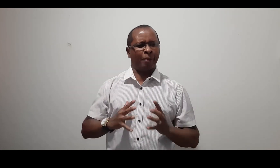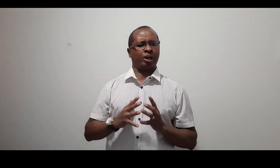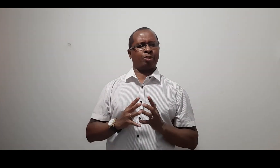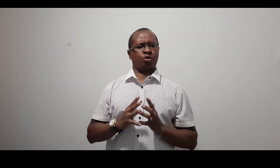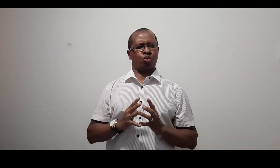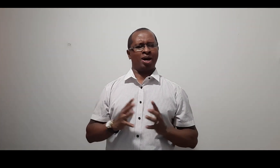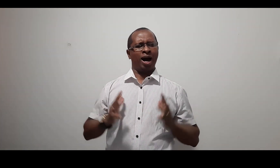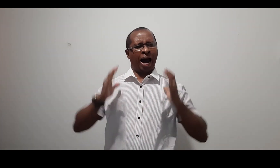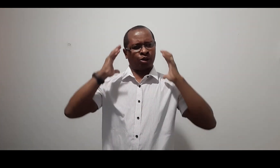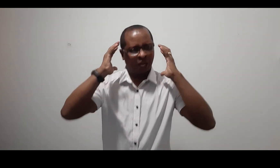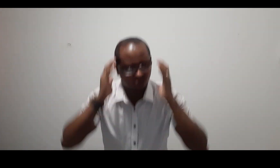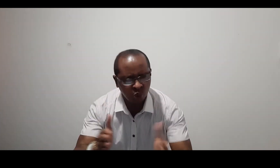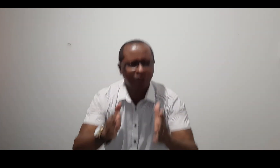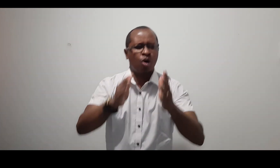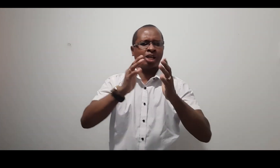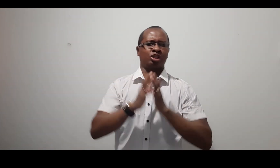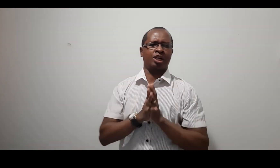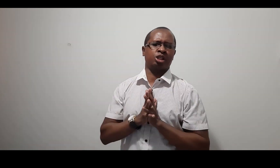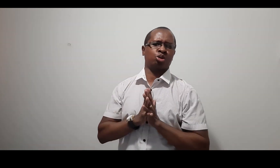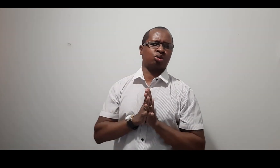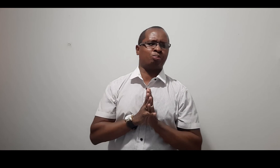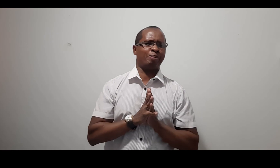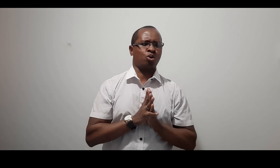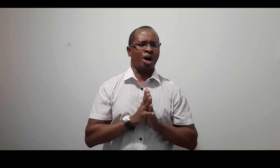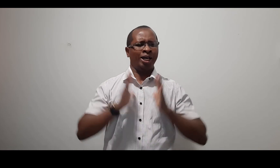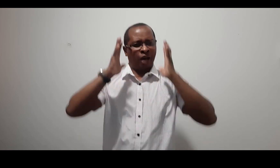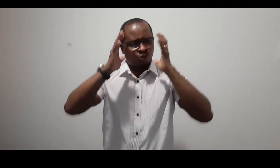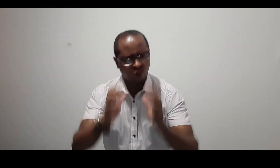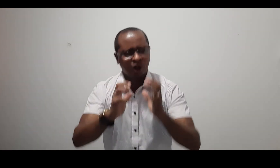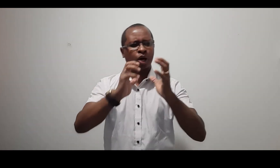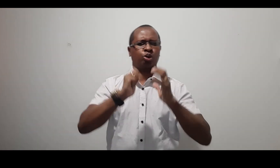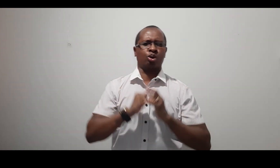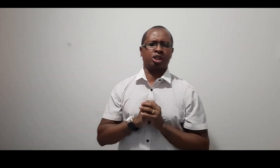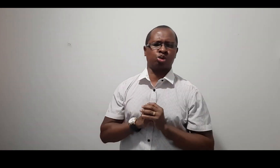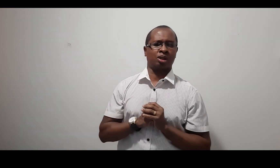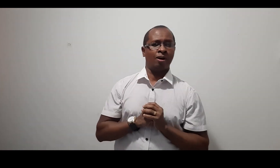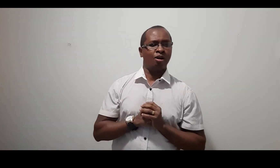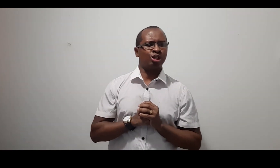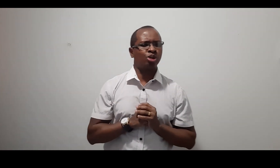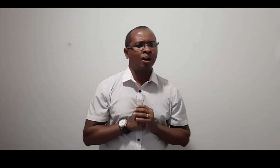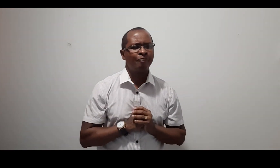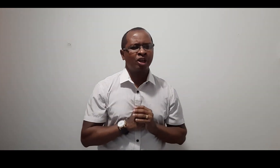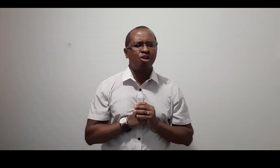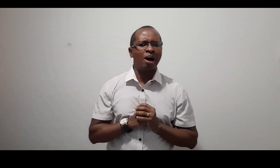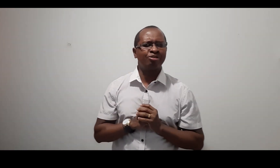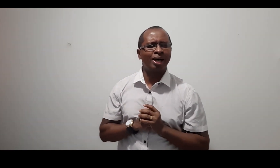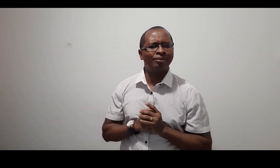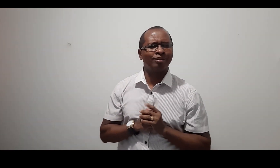ibebabaka bebe koa, iantoraka eo amin'azy fizalian' Jesosy bebe koa, iantoraka eo an-tongotr'i Jesosy. Fa tsy rehefa mafy ny ady dia